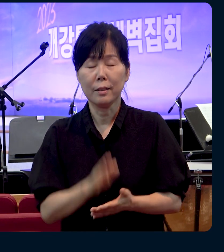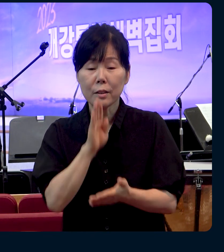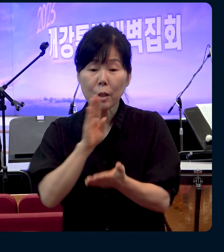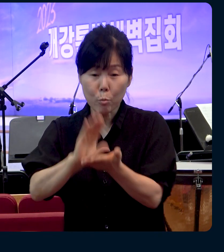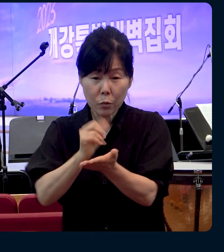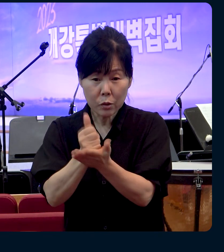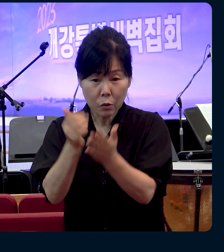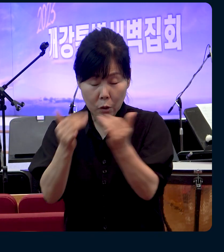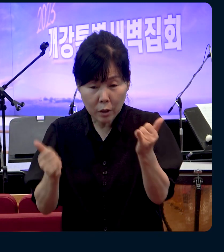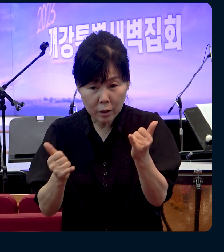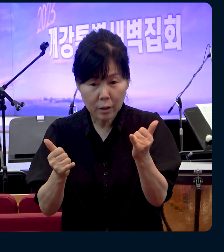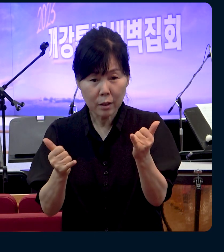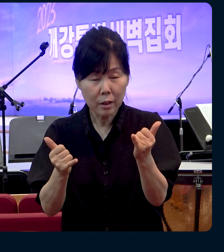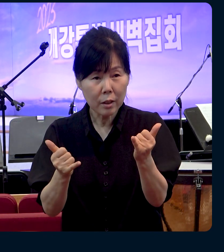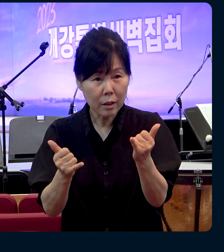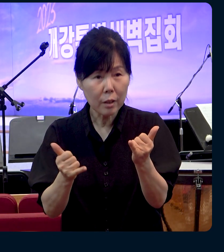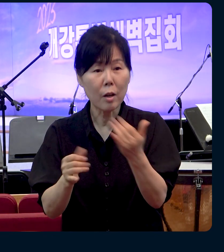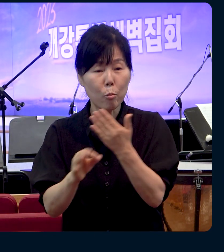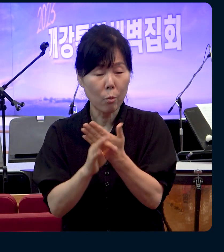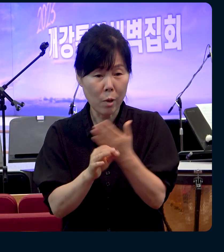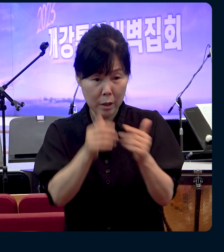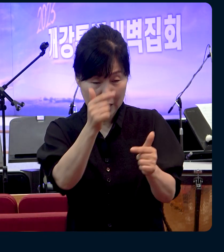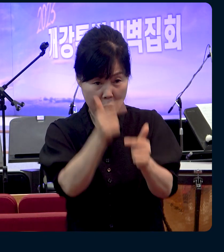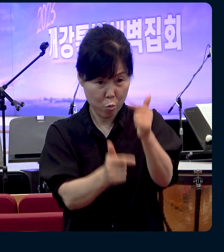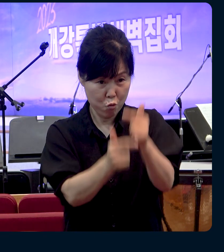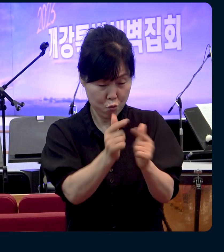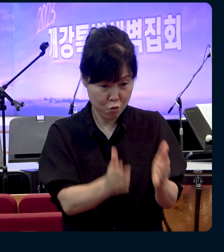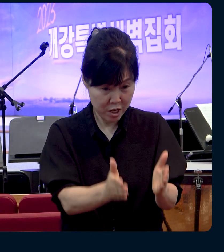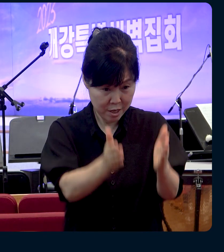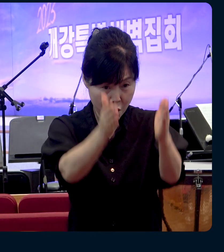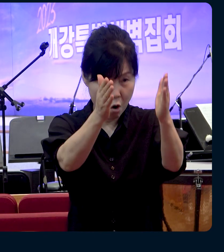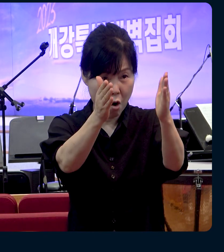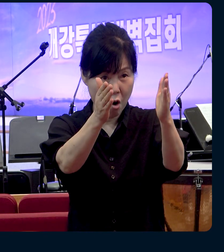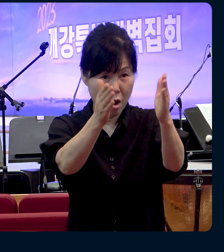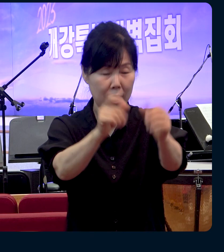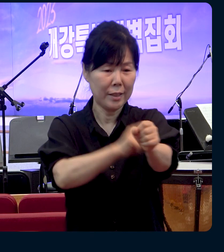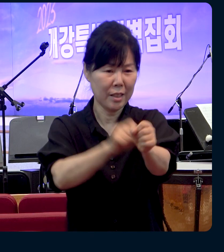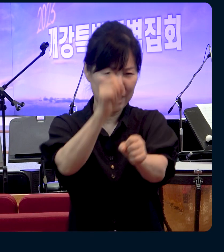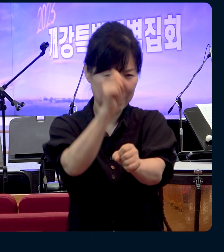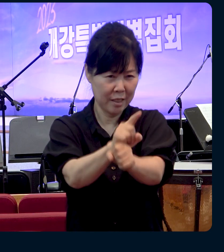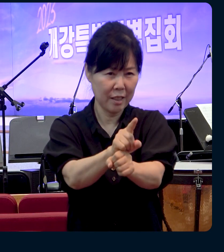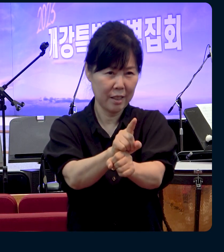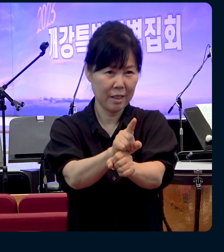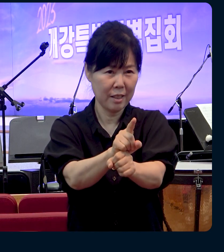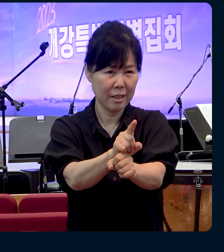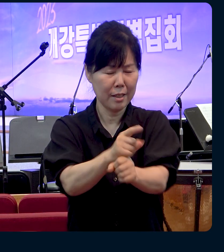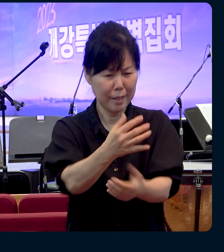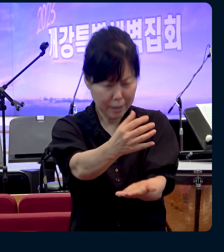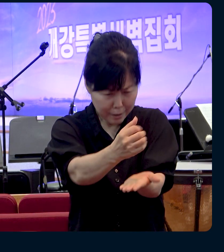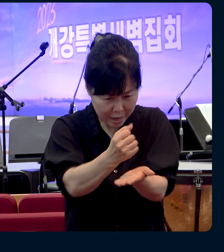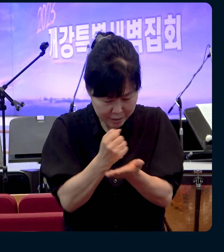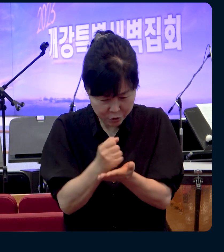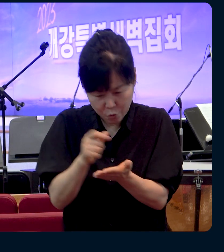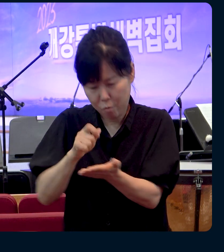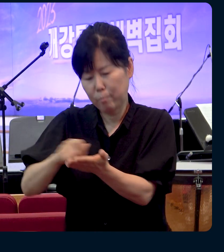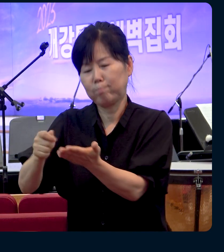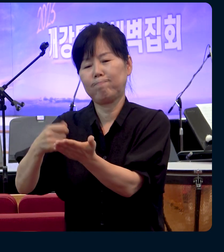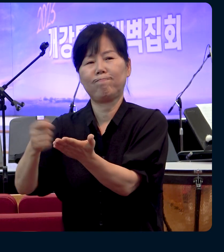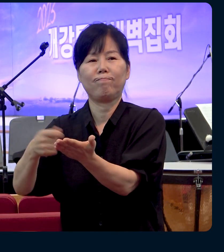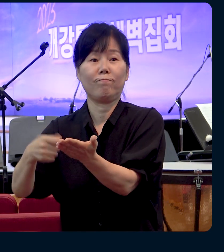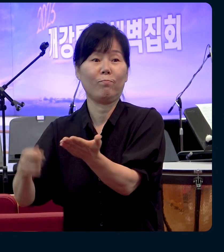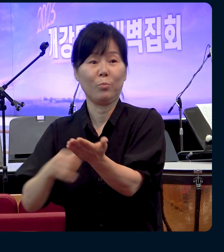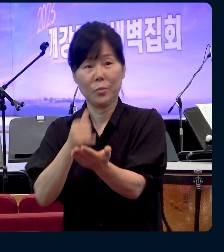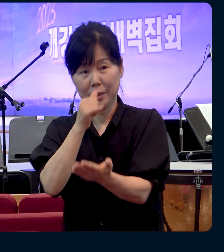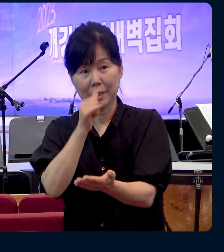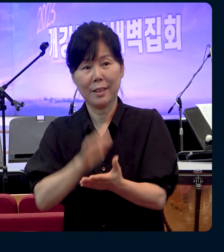정말 참된 그리스도인이라고 하는 그 나무의 특징이 다 들어가 있는 그런 스케치를 하고 있어요. 저희